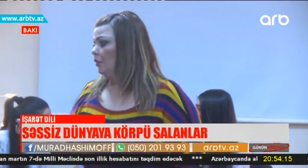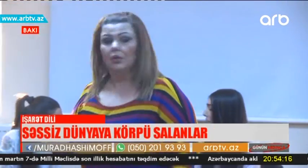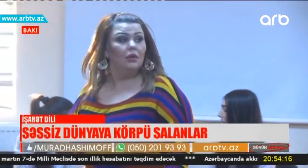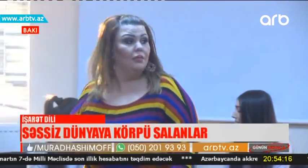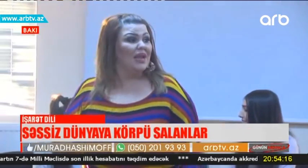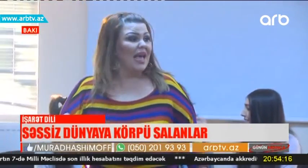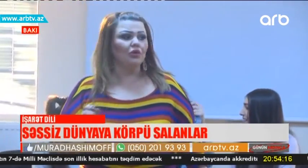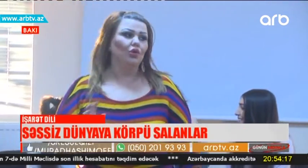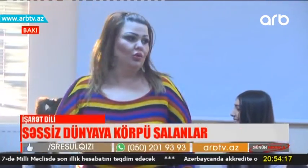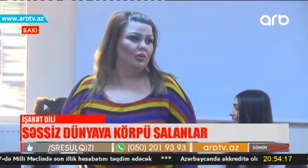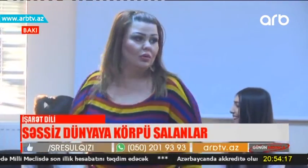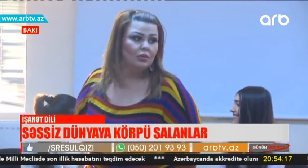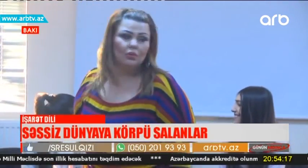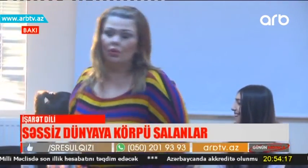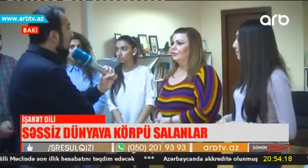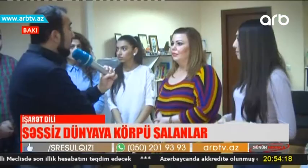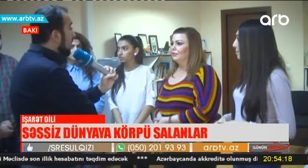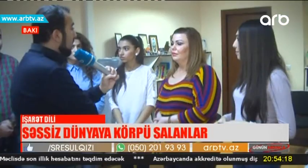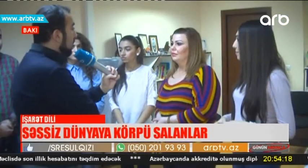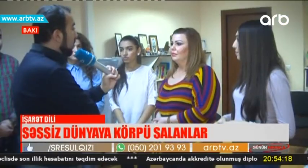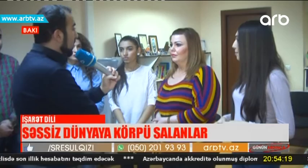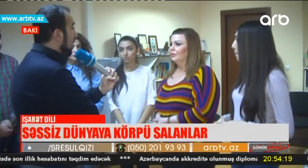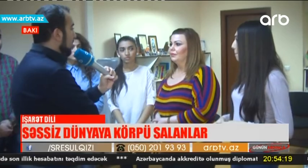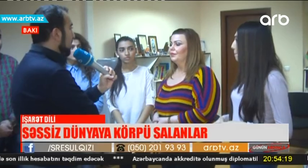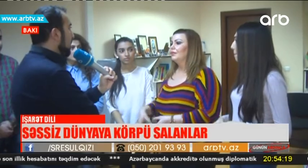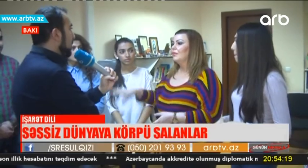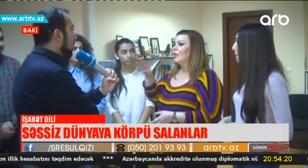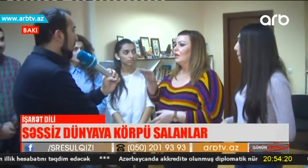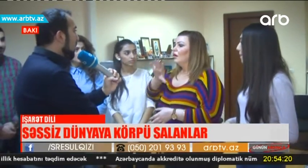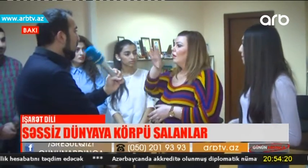biri məhdudiyyətli şəxs ola bilər. İxtisasları üzrə iş tapa bilirlərmi?